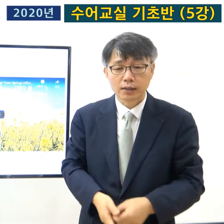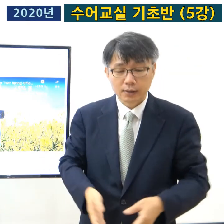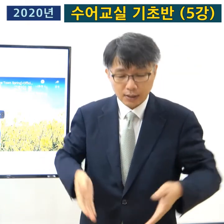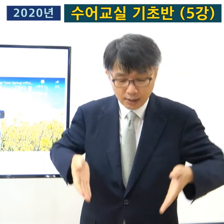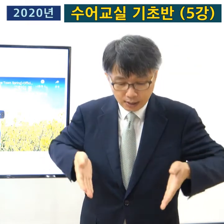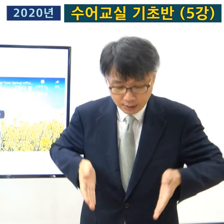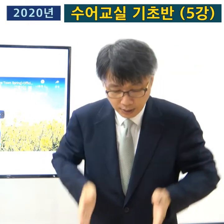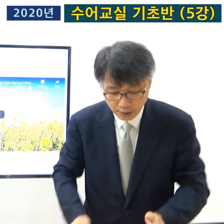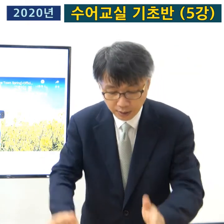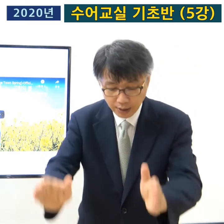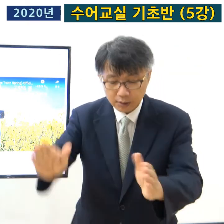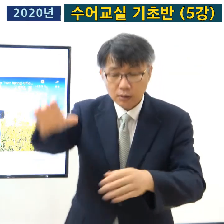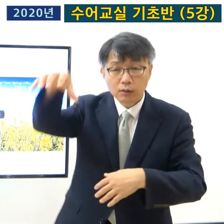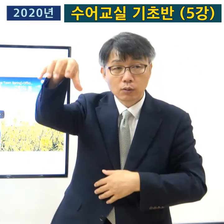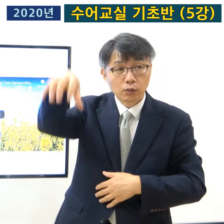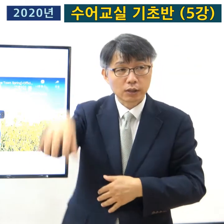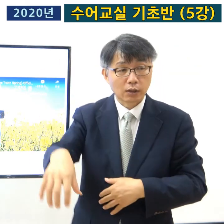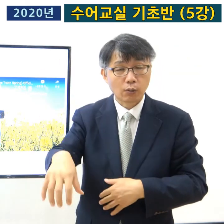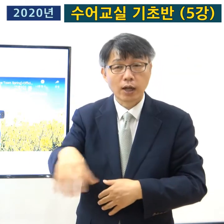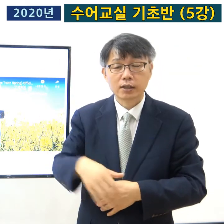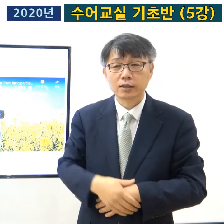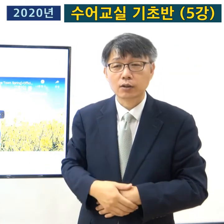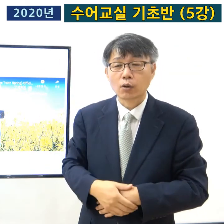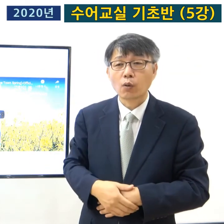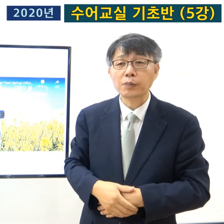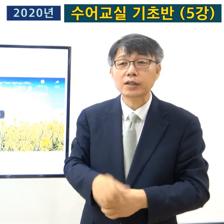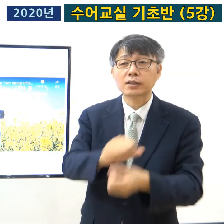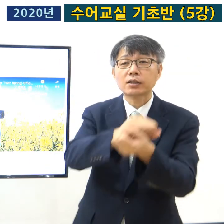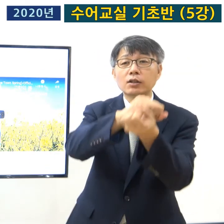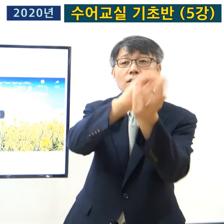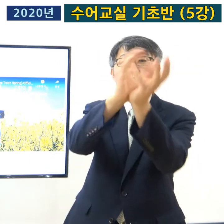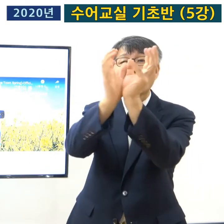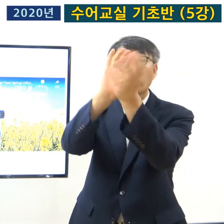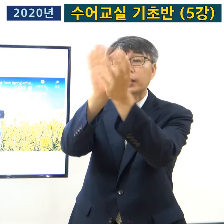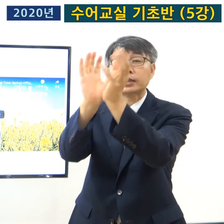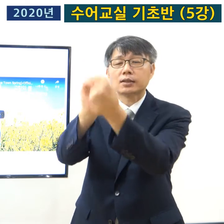고향은 태어난 곳이잖아요. 고향은 꽃이